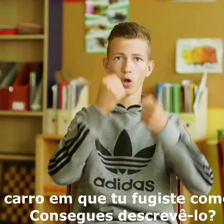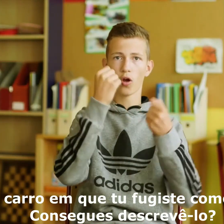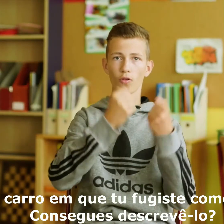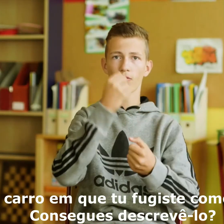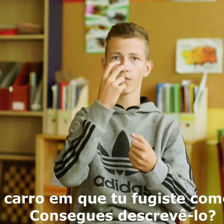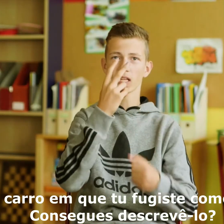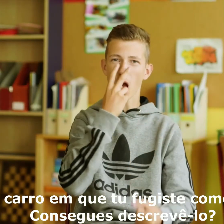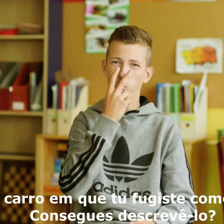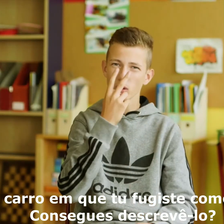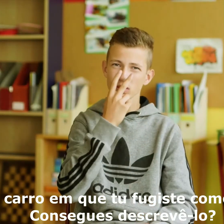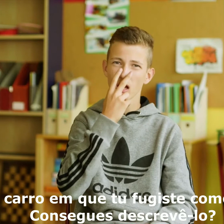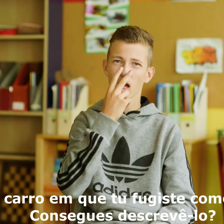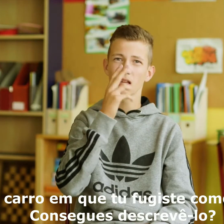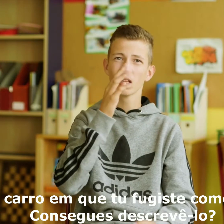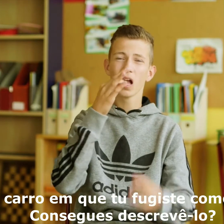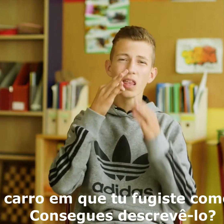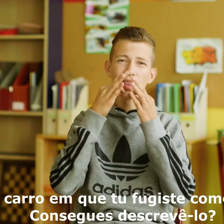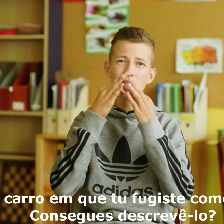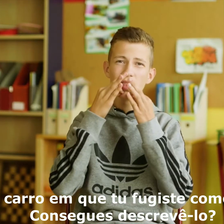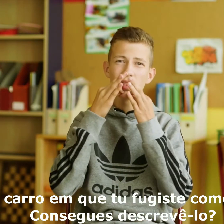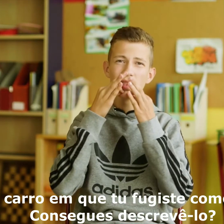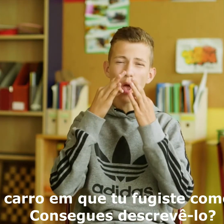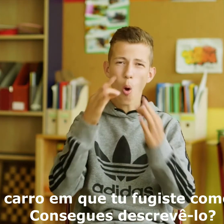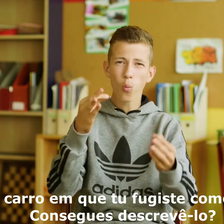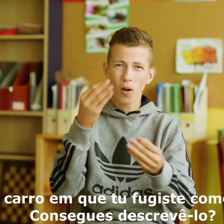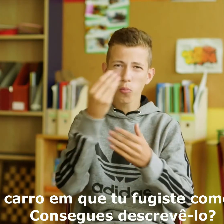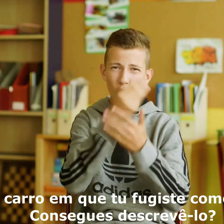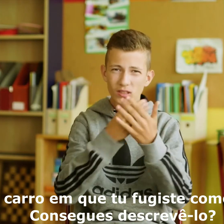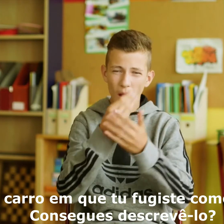fugiste, como é que era? Consegues descrever?